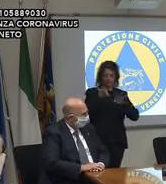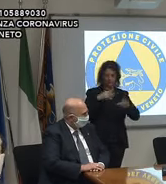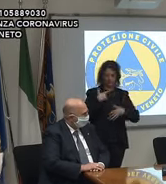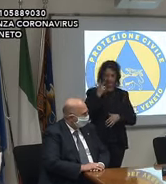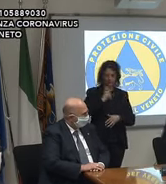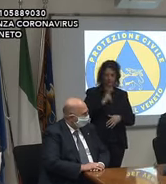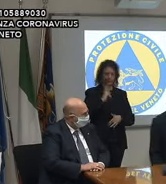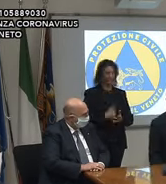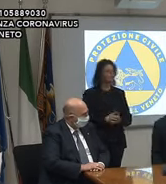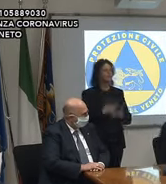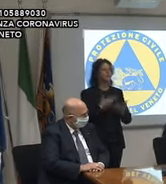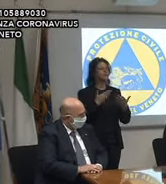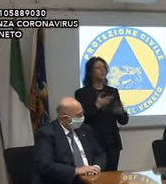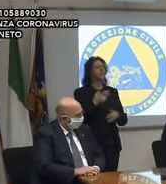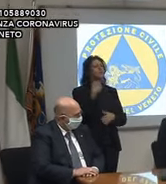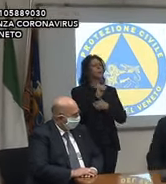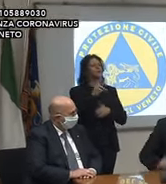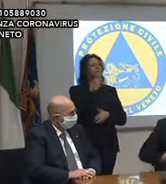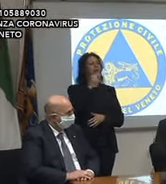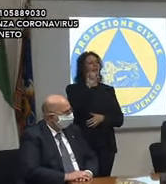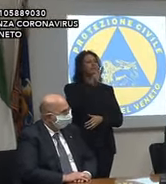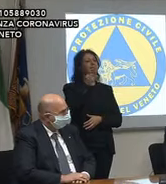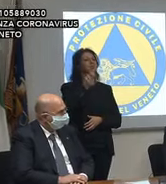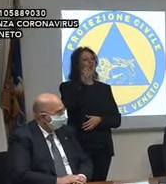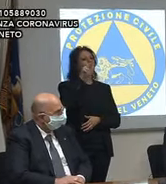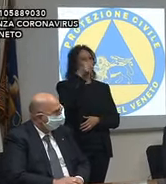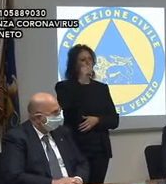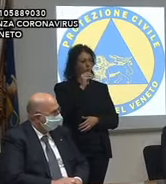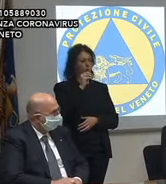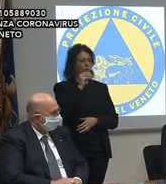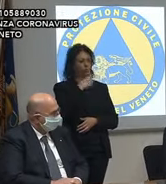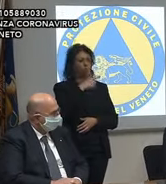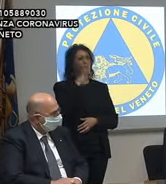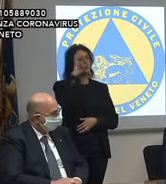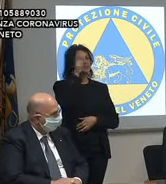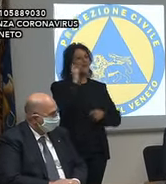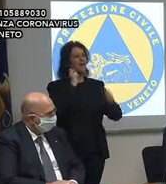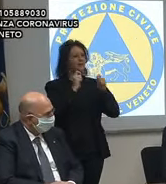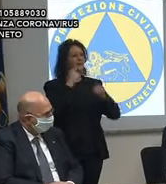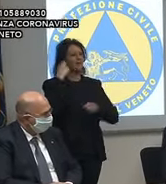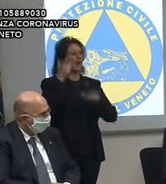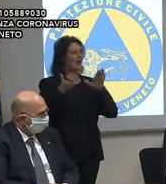professore di tutto, magnifico lettore, poi il presidente qui e infine chiude Clot la parte